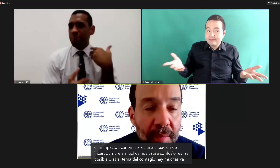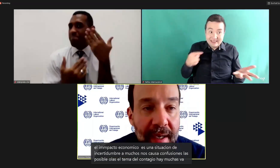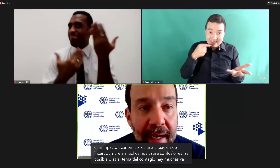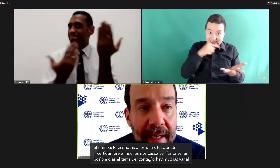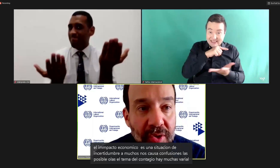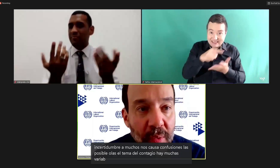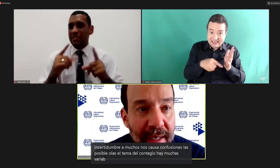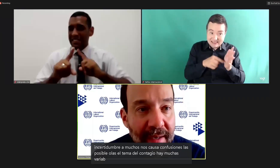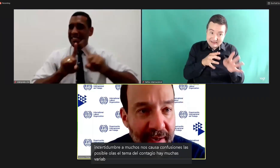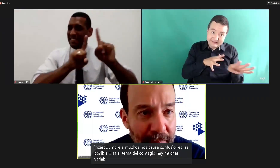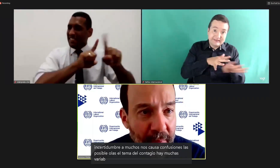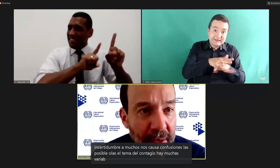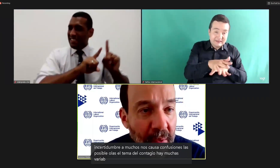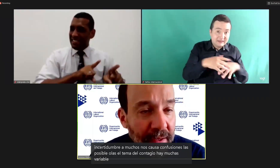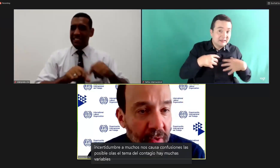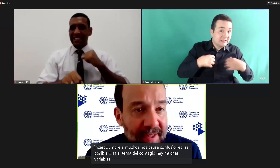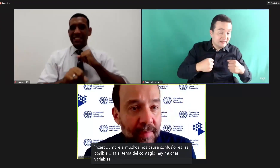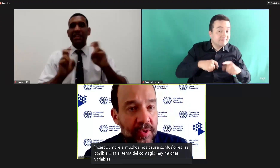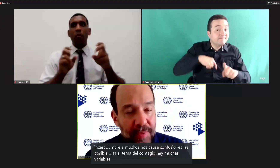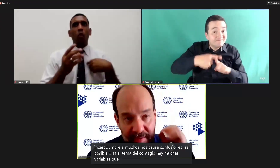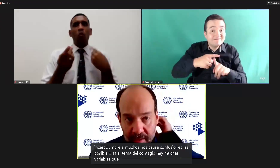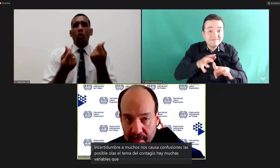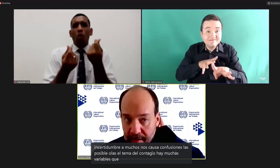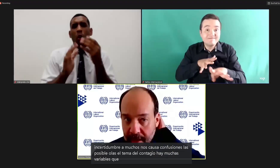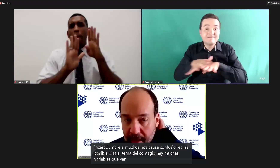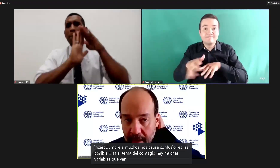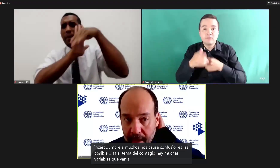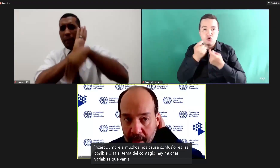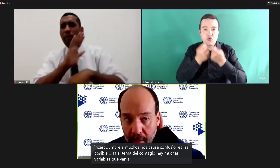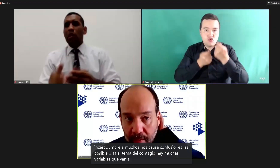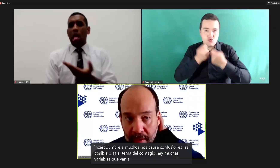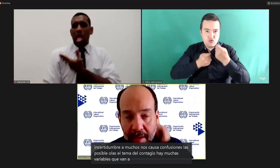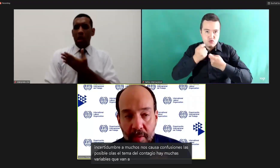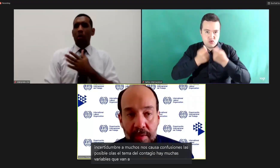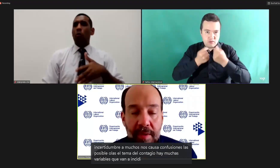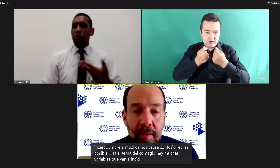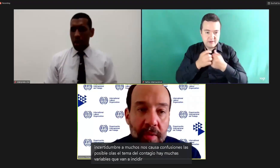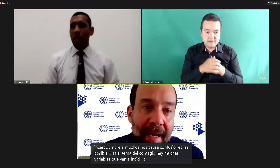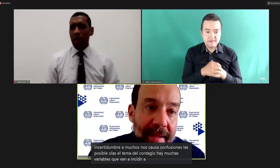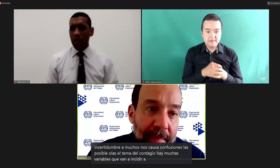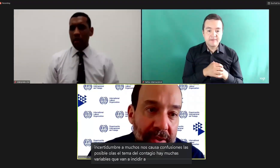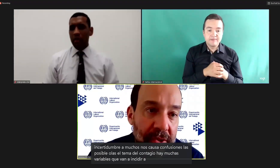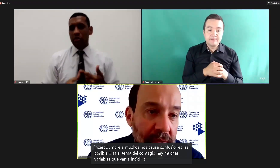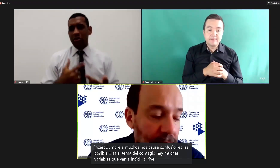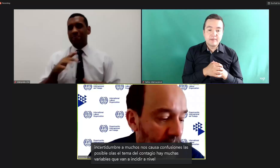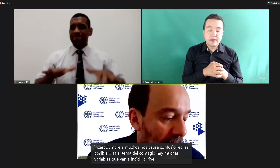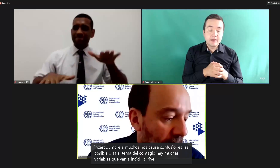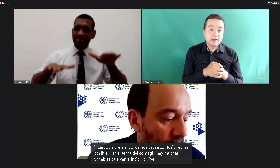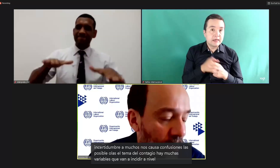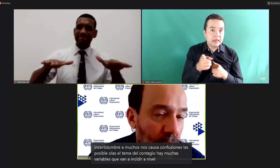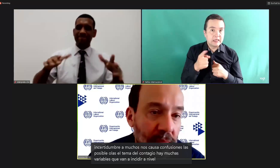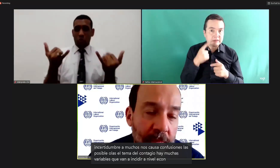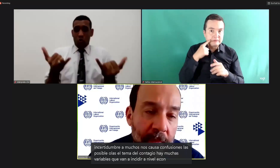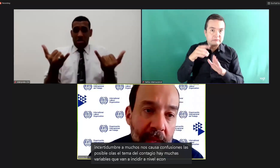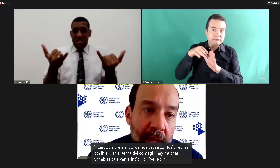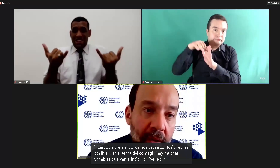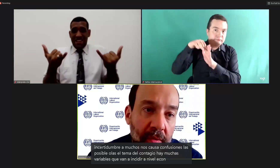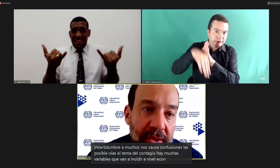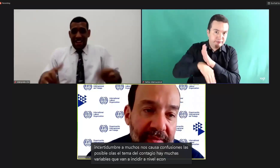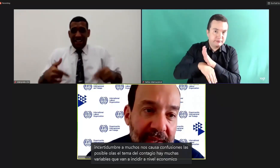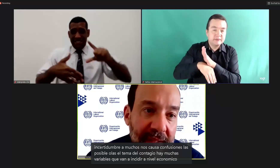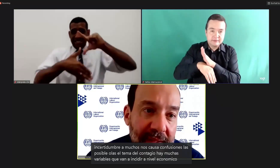actividad económica y sobre el nivel de empleo. Por el momento estamos previendo una depresión en la región